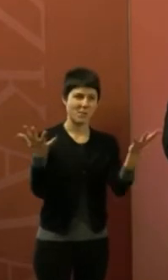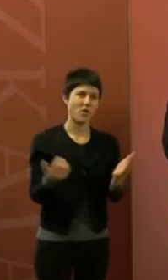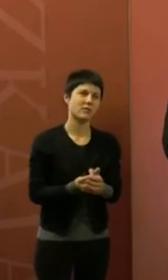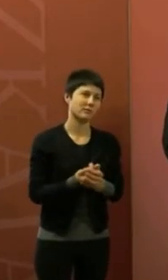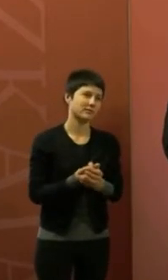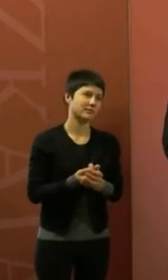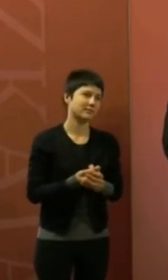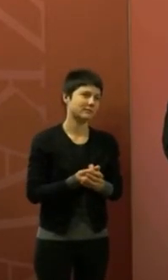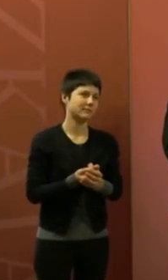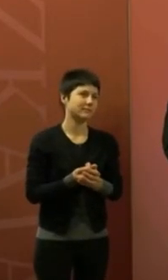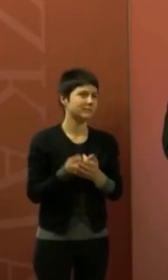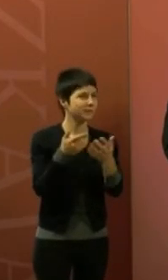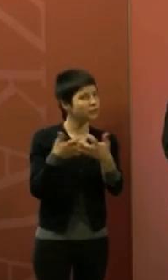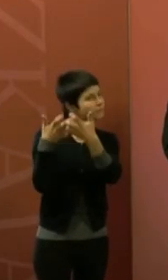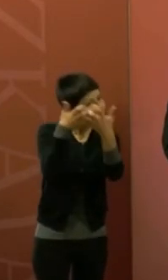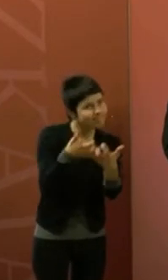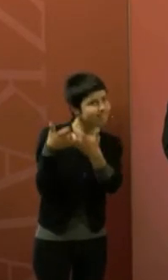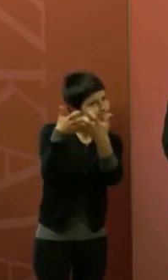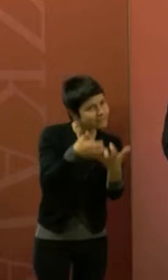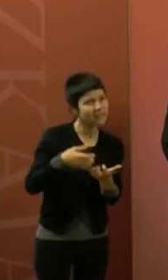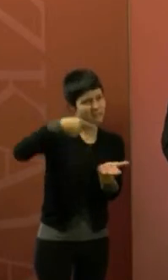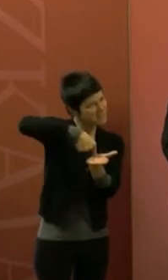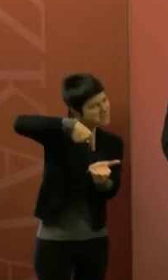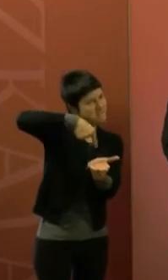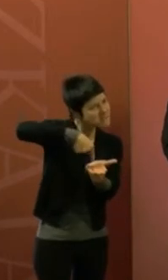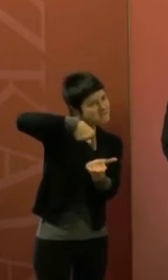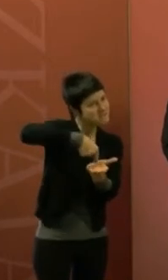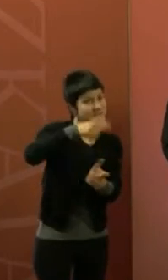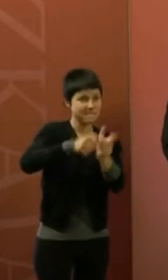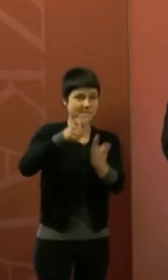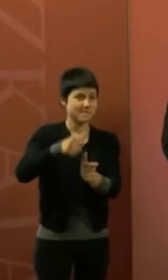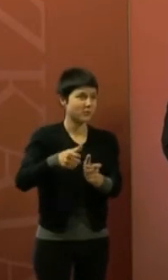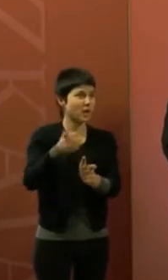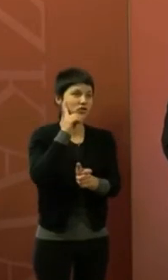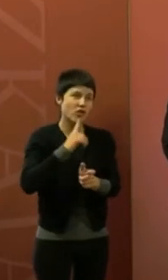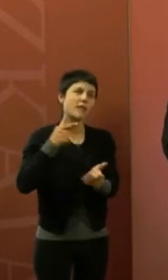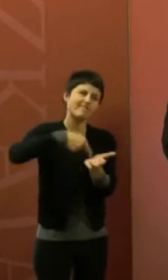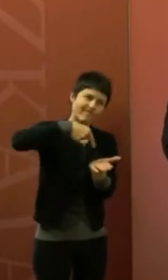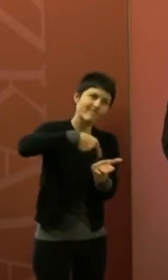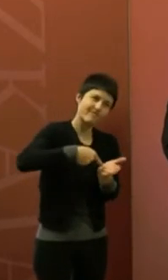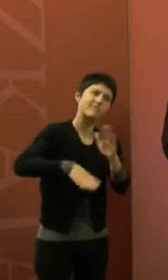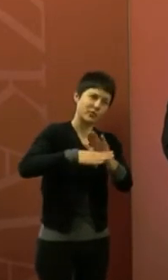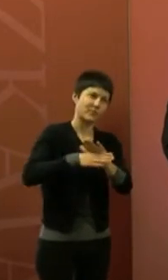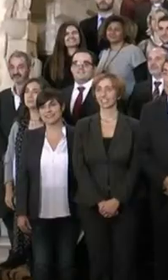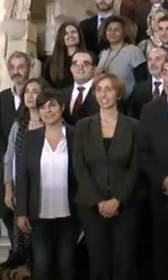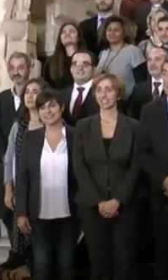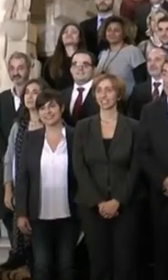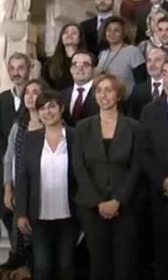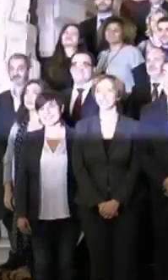seguir siendo la voz reivindicativa de las personas como ustedes, de las personas sordas. Eskerrik asko.